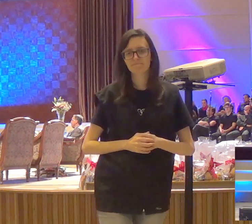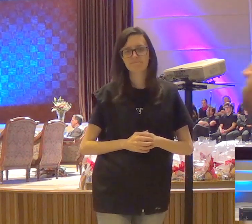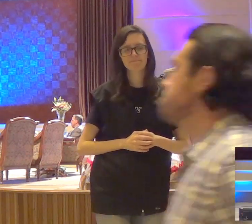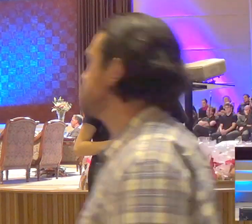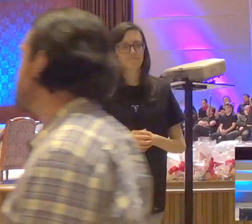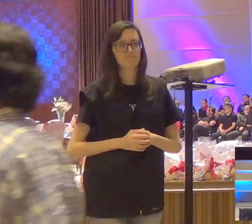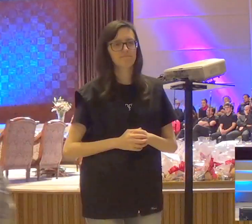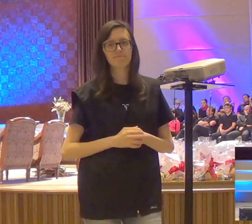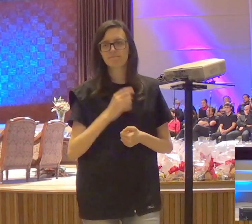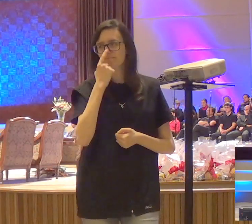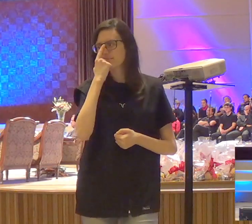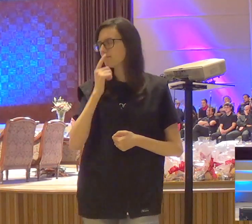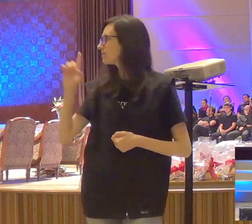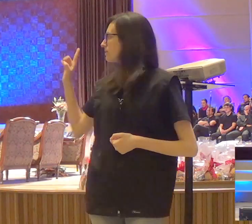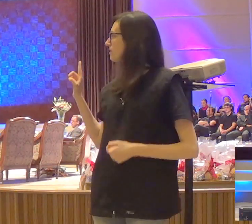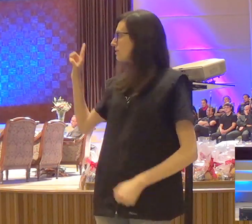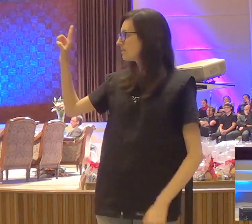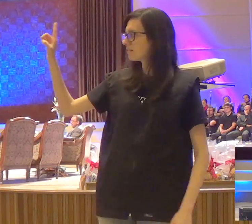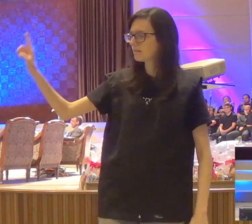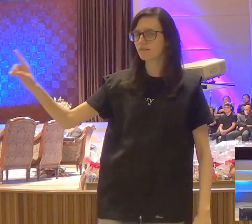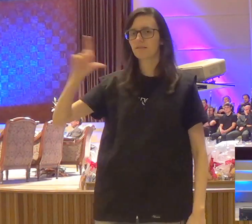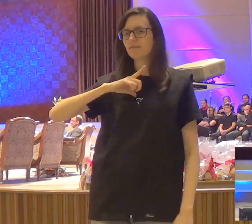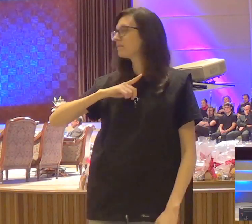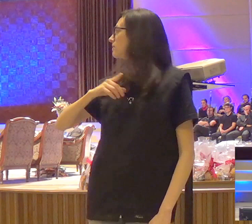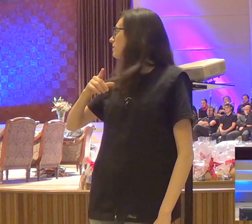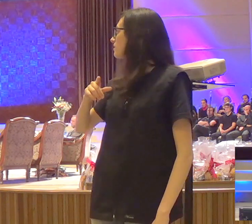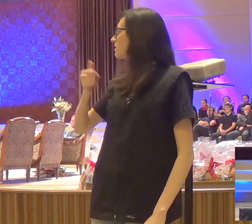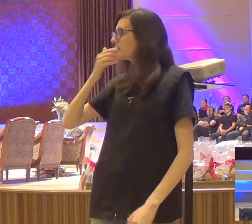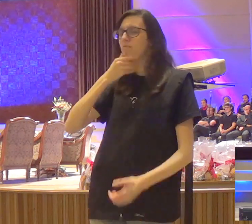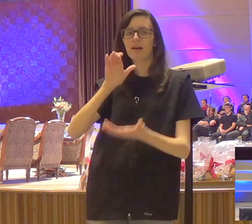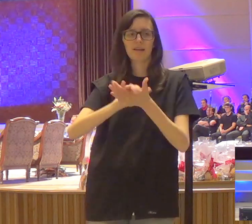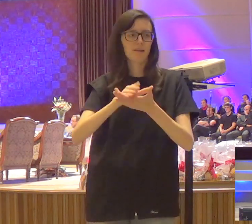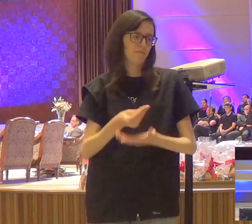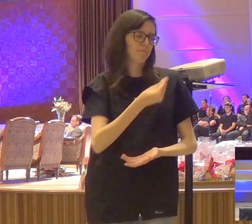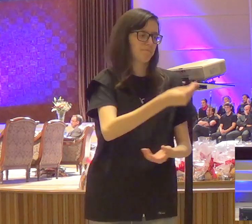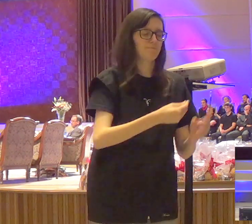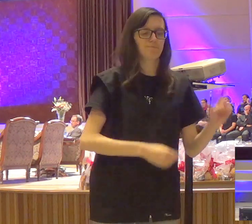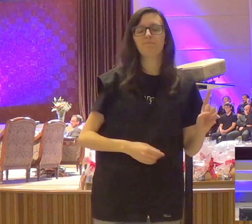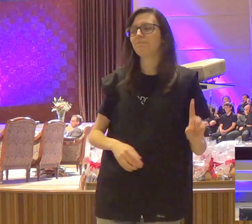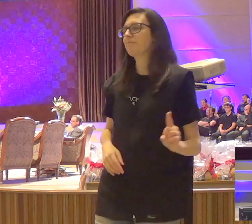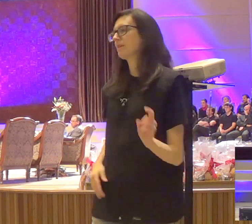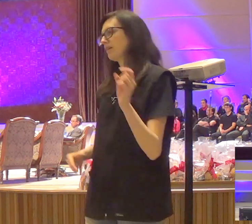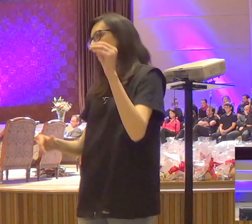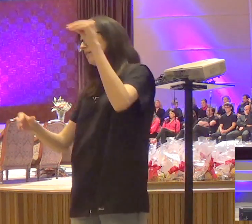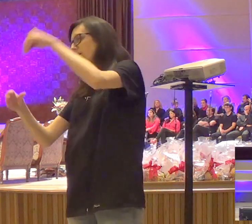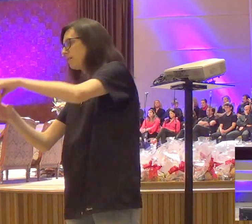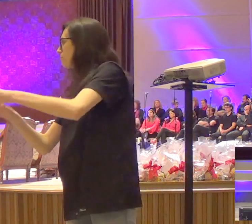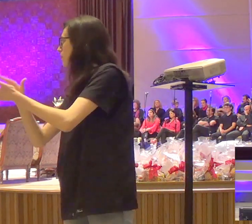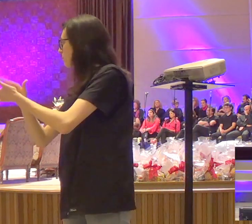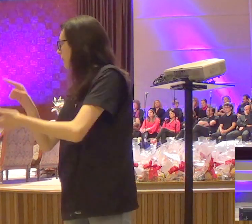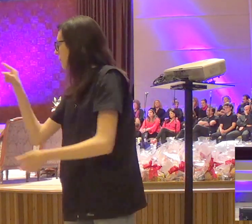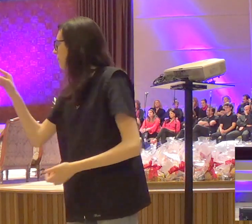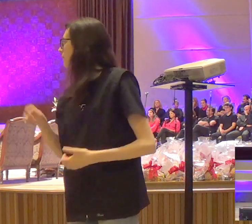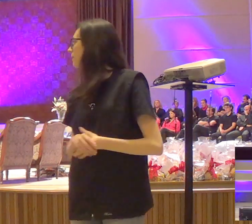E a Catherine vai primeiro. By asking my handsome husband Charles. E pedindo para o Charles, o marido dela, to take